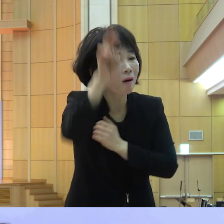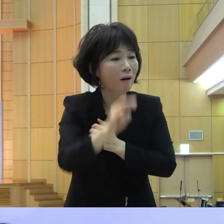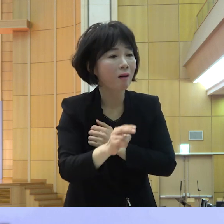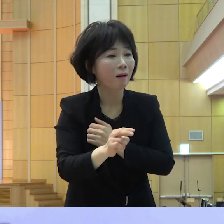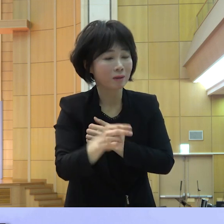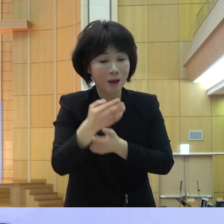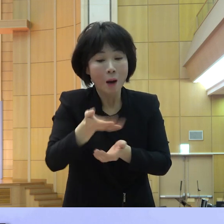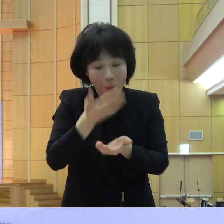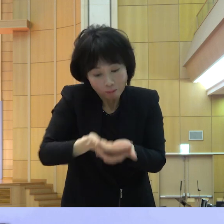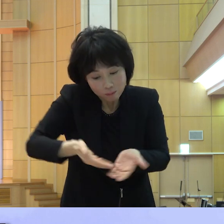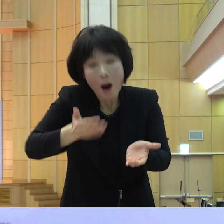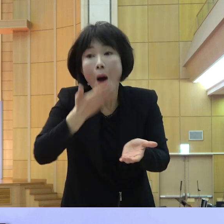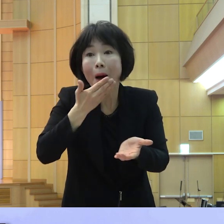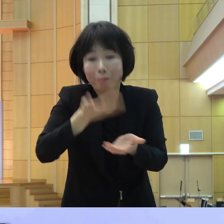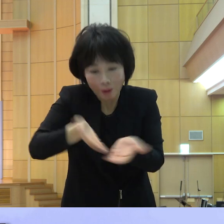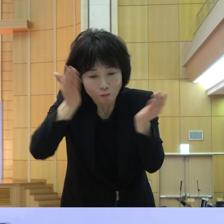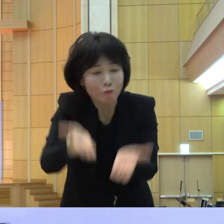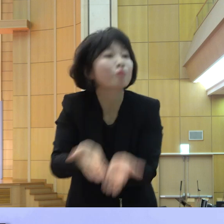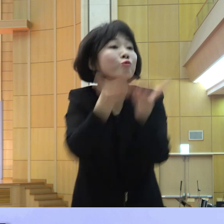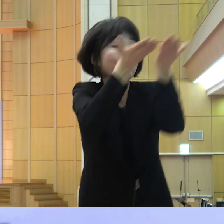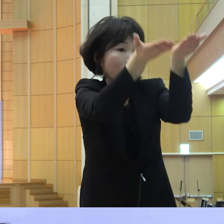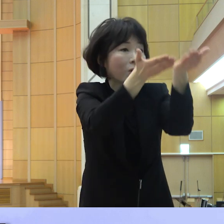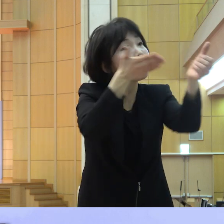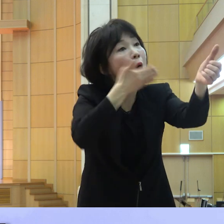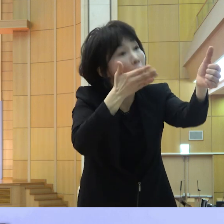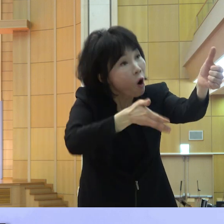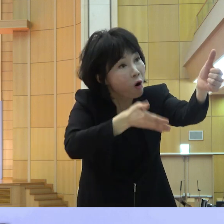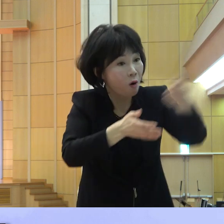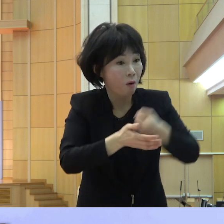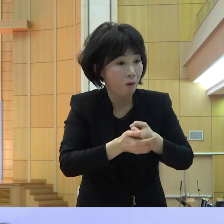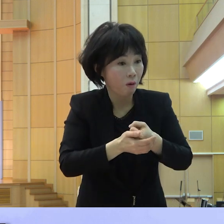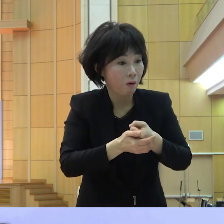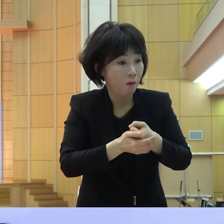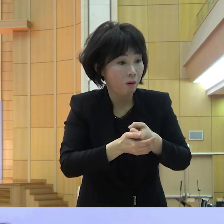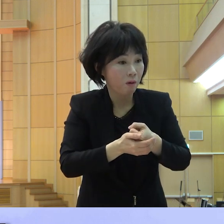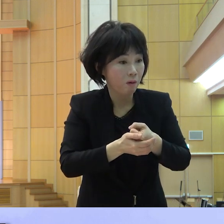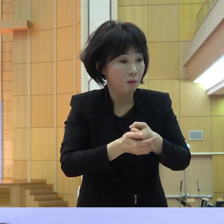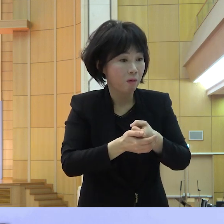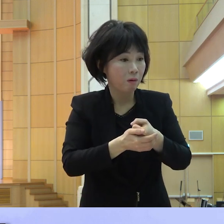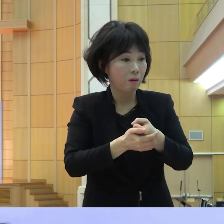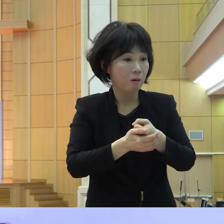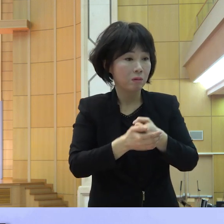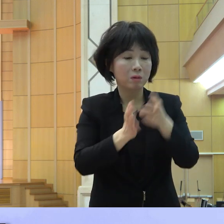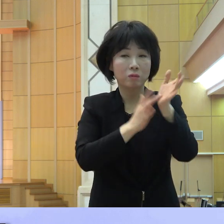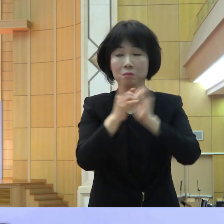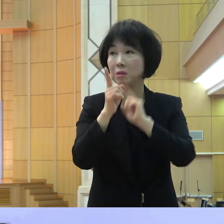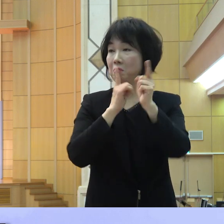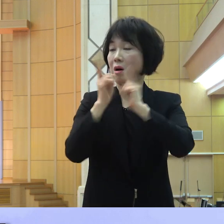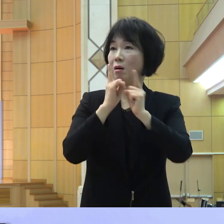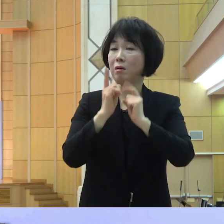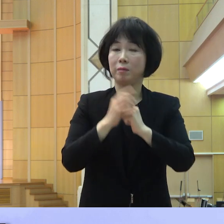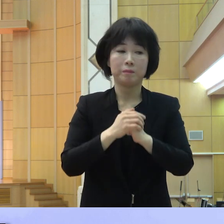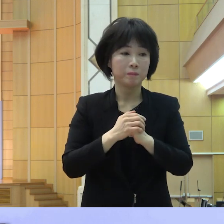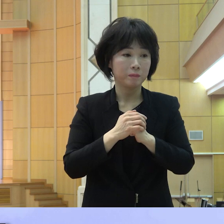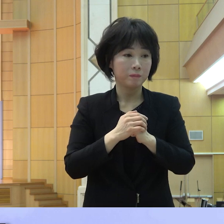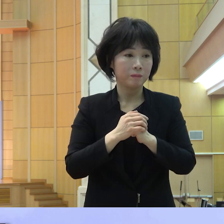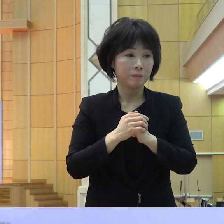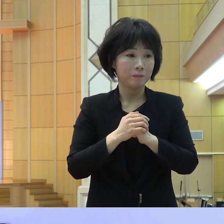먹을 걸 지금 잡수시라고 제자들이 준비해가지고 잡수시라고 말씀했어요. 그러면 우리